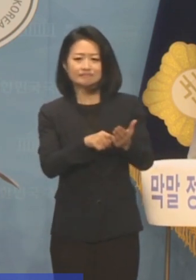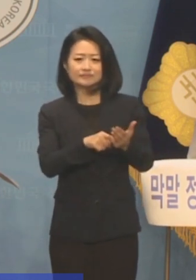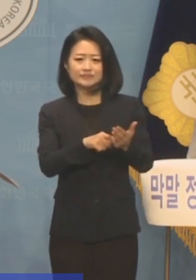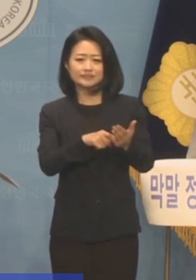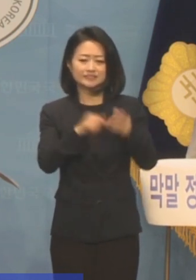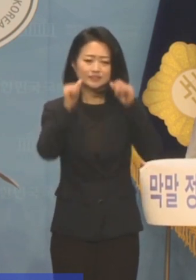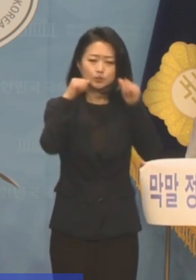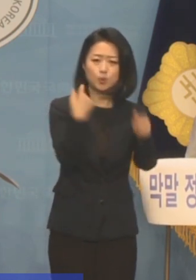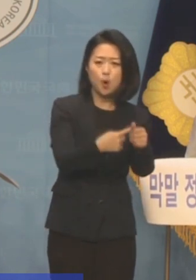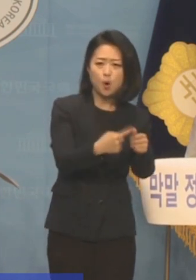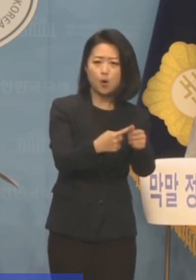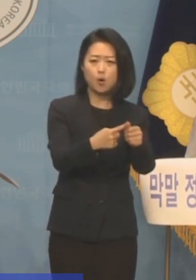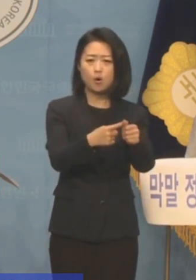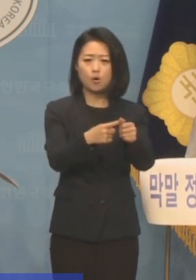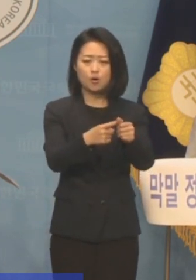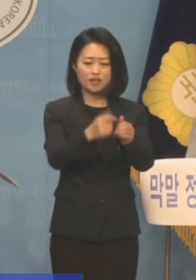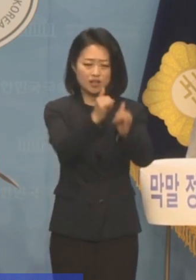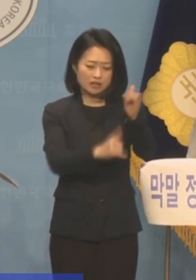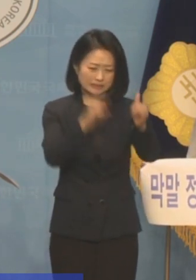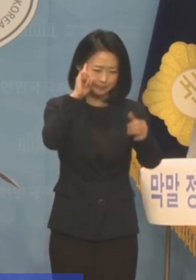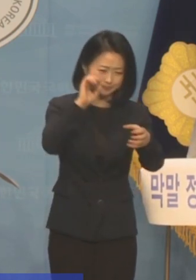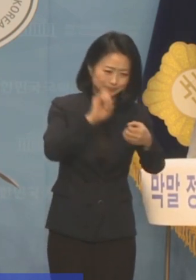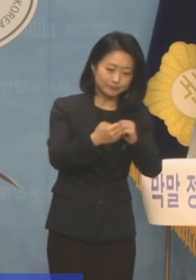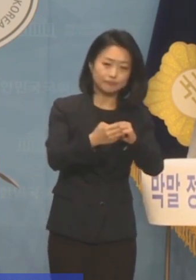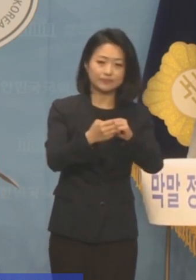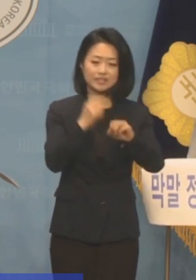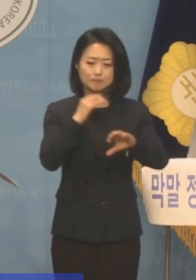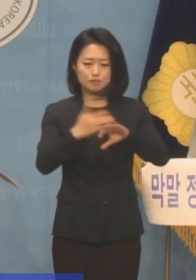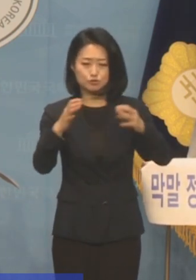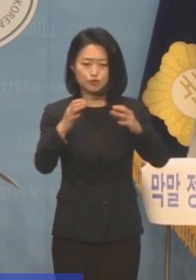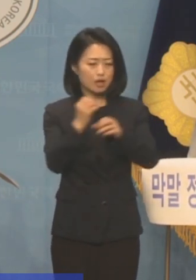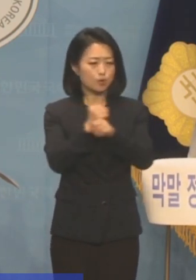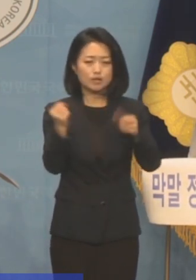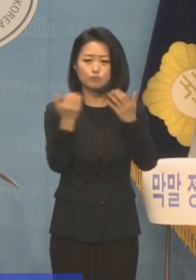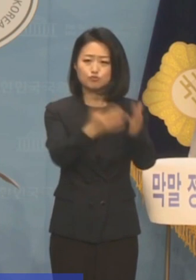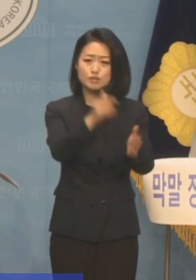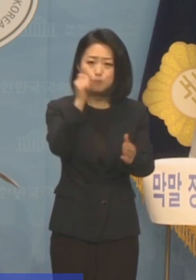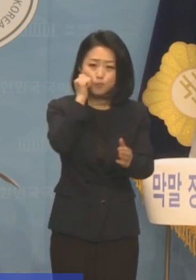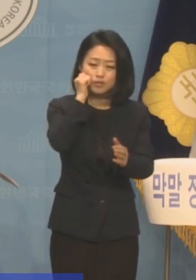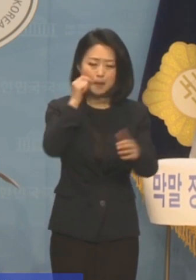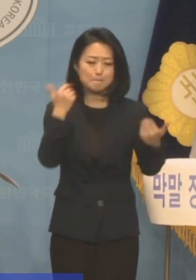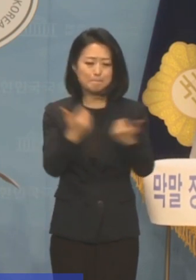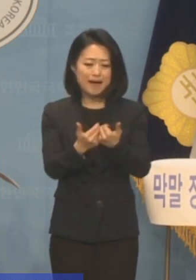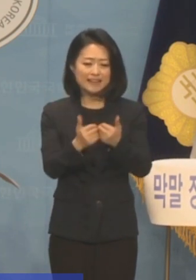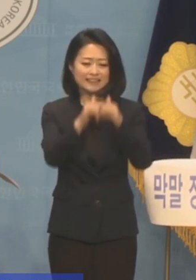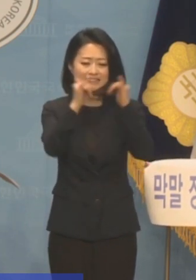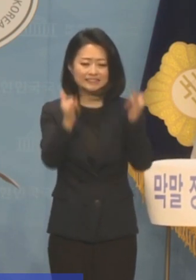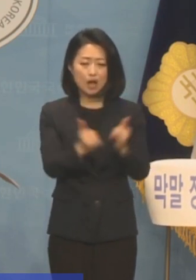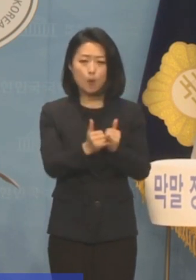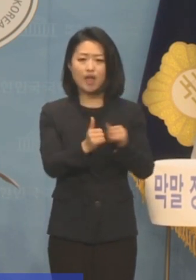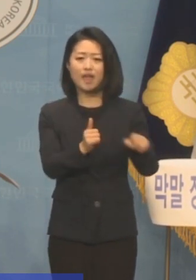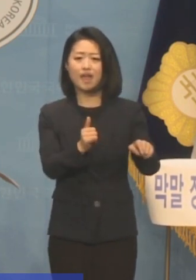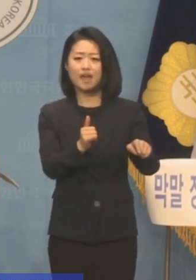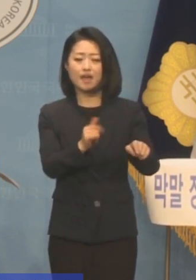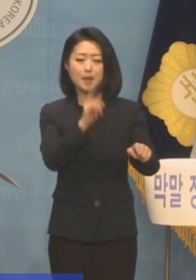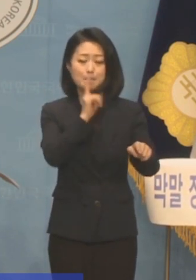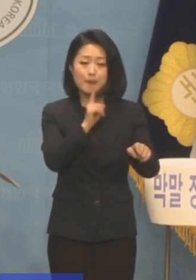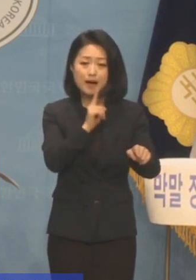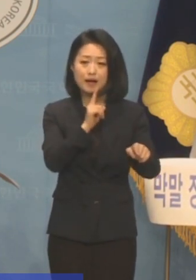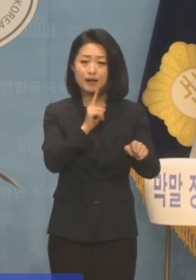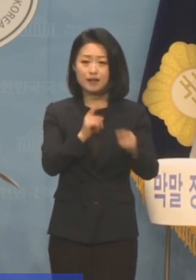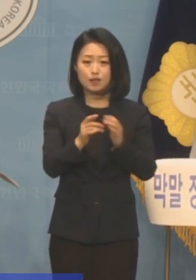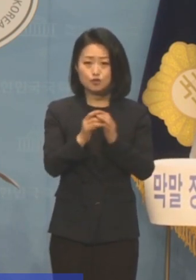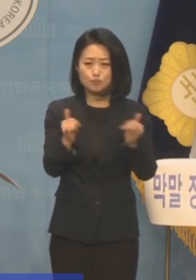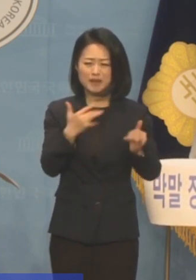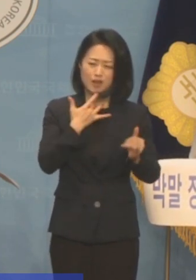욕설이나 왜곡된 역사 인식 자유민주주의에서 도저히 용납할 수 없는 반사회적 발언까지 국민의 정치